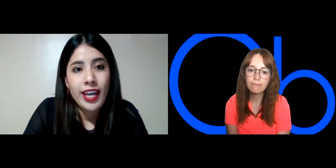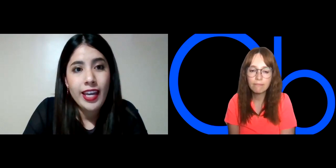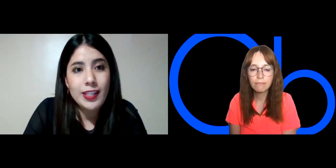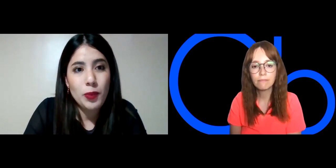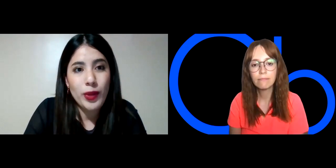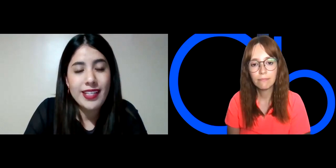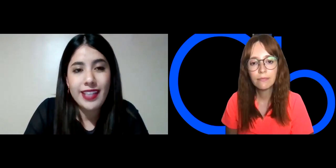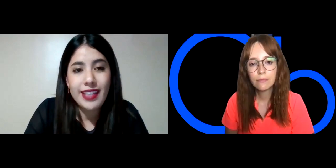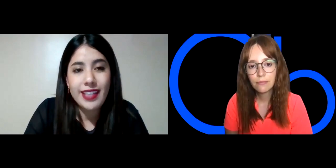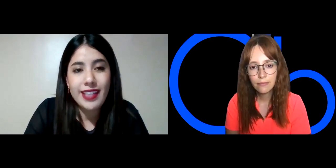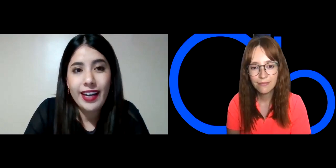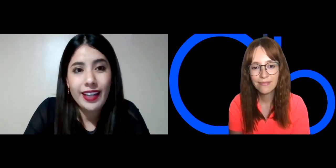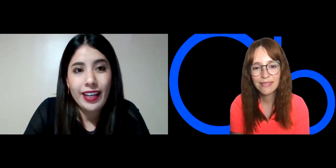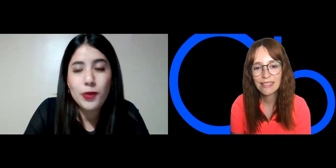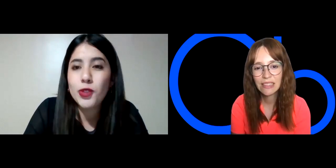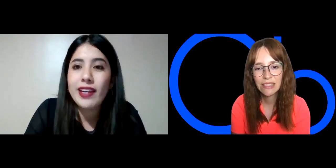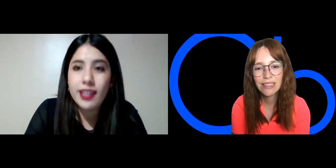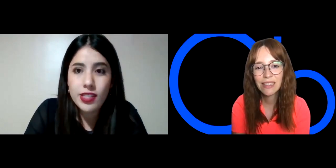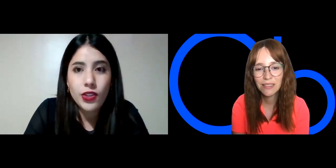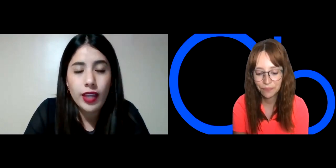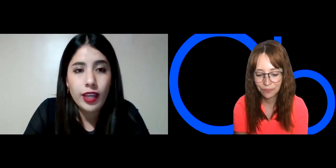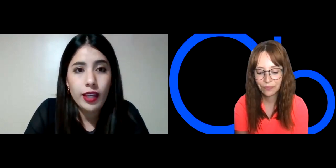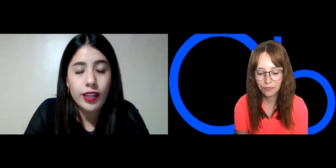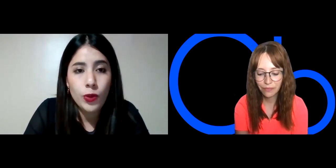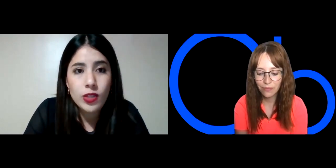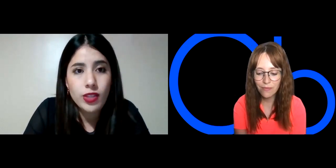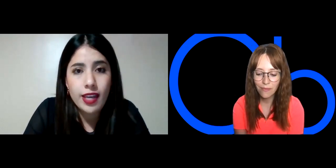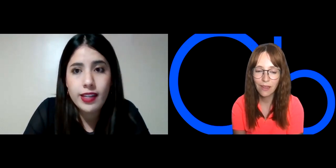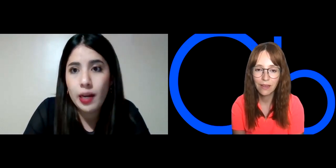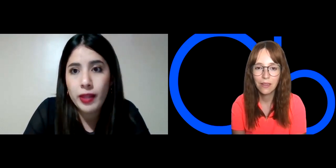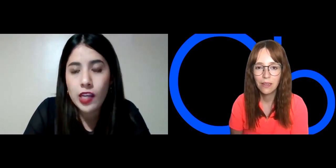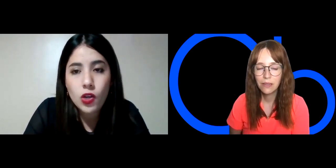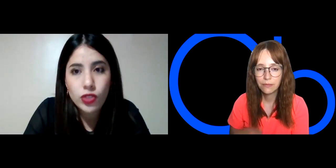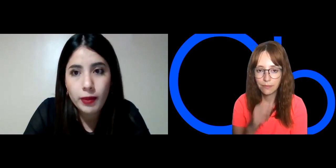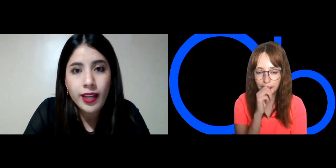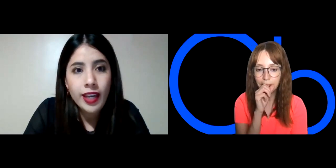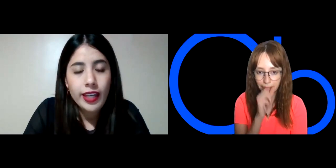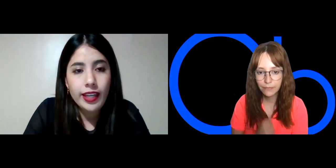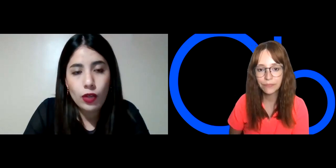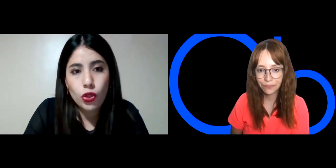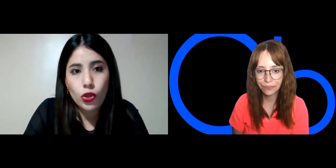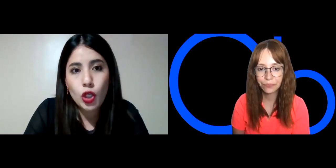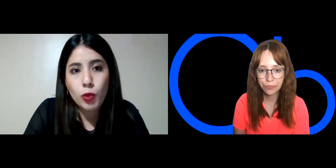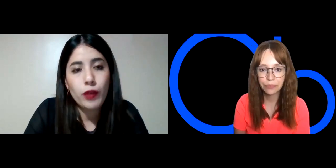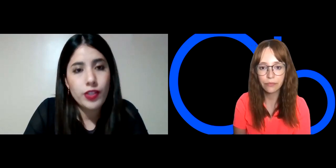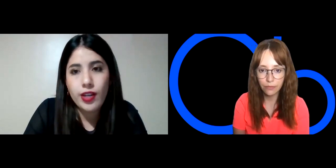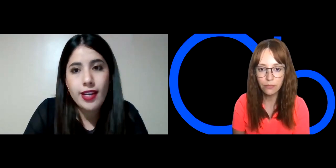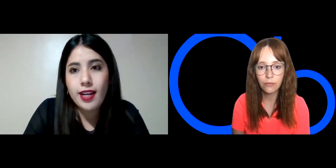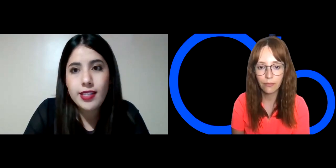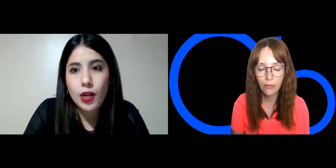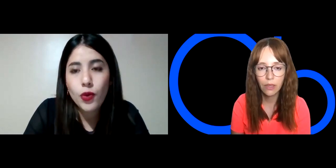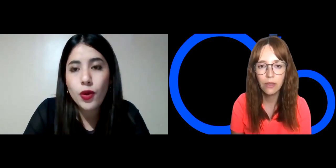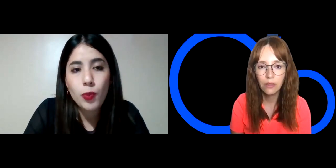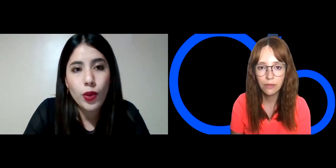que esto puede ser justo el inicio de una sociedad realmente inclusiva y que nosotros como profesionales